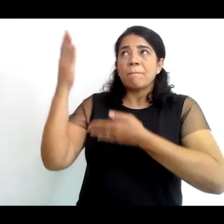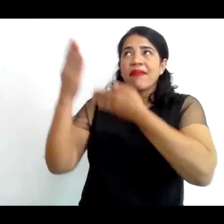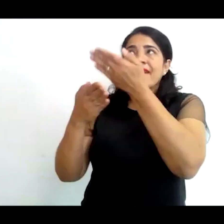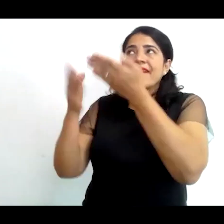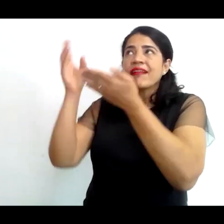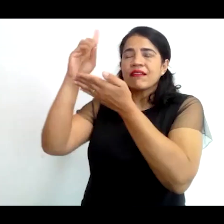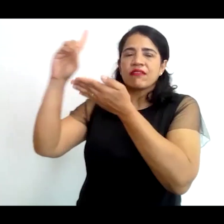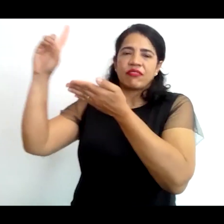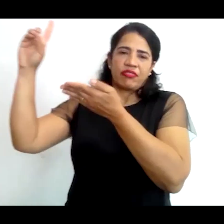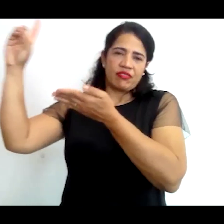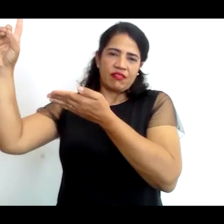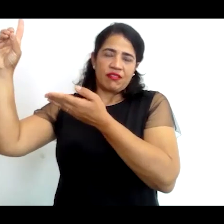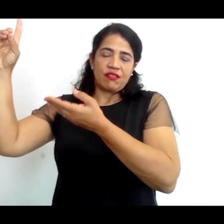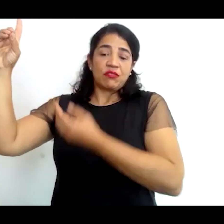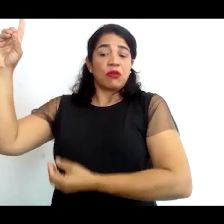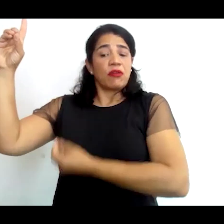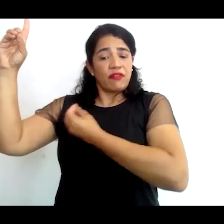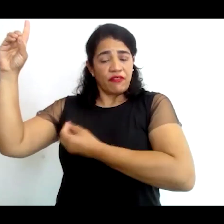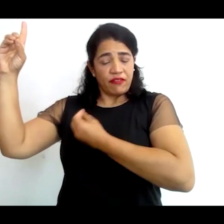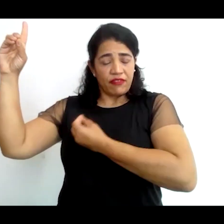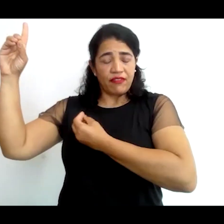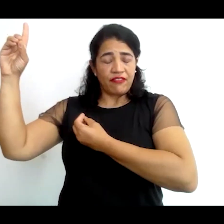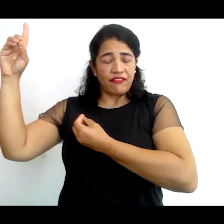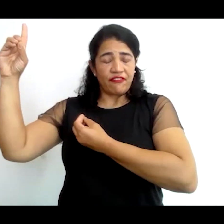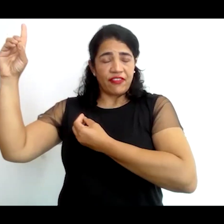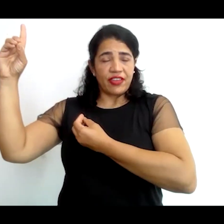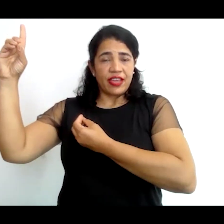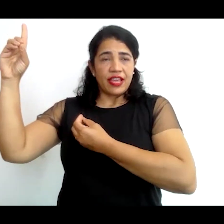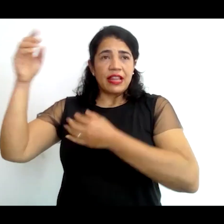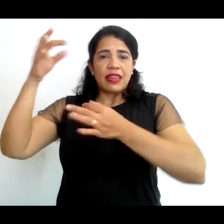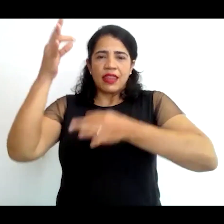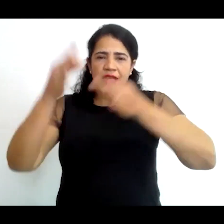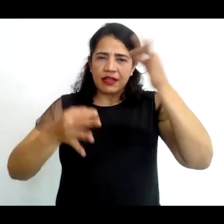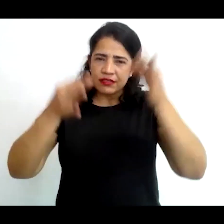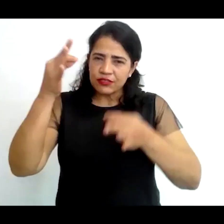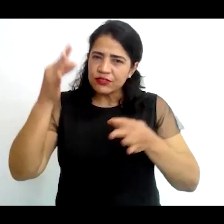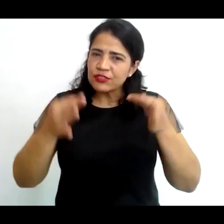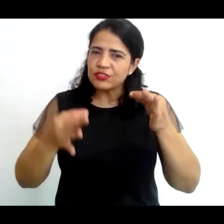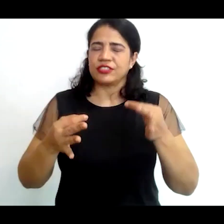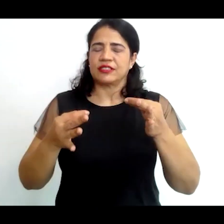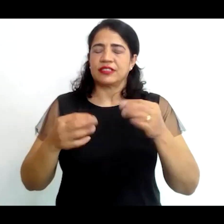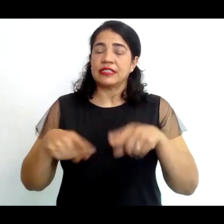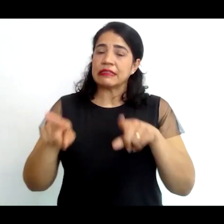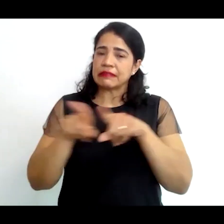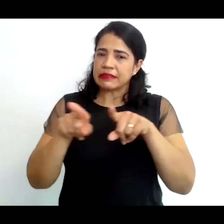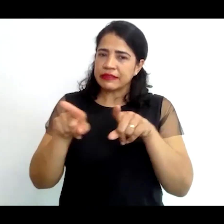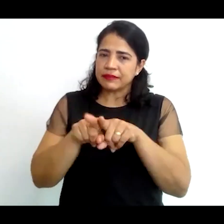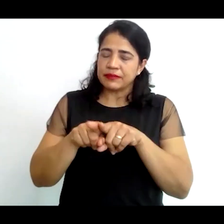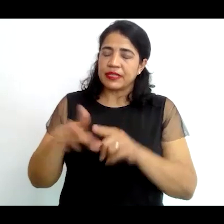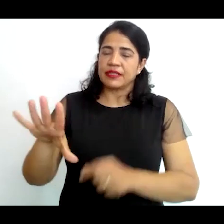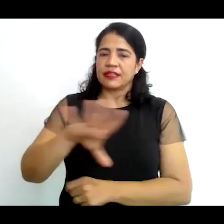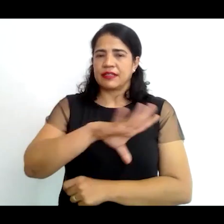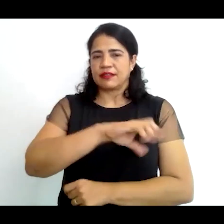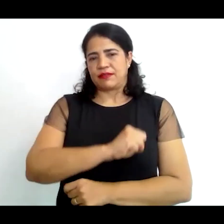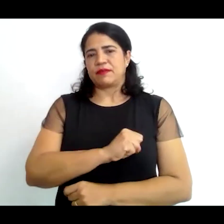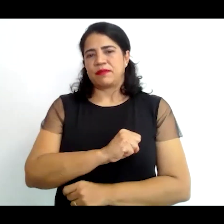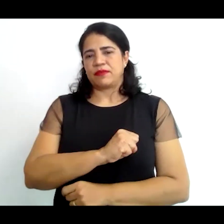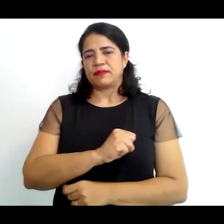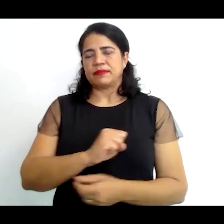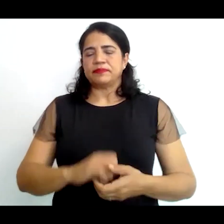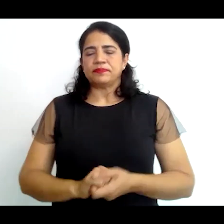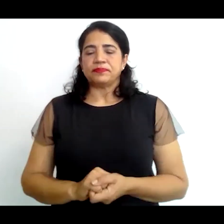justiça e também pertence ao amor, né, Herman? Então, se você estiver nessa